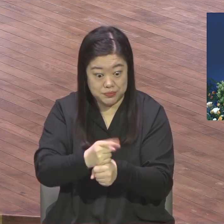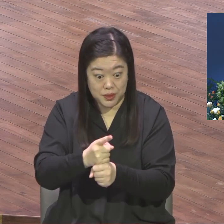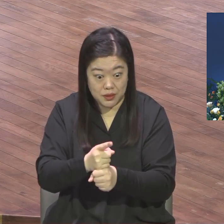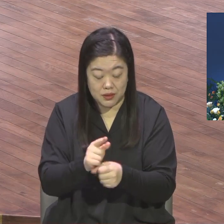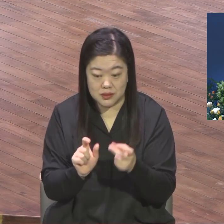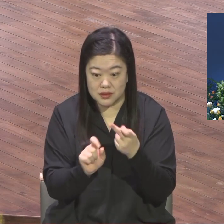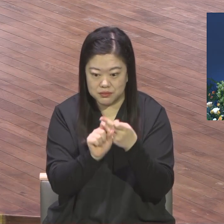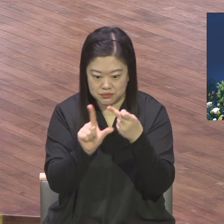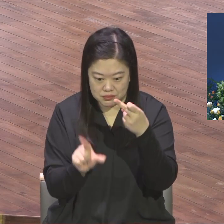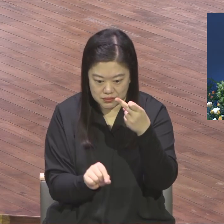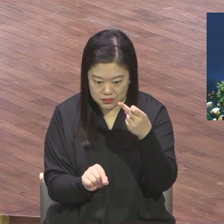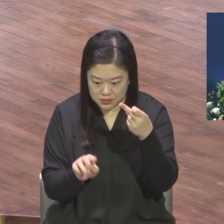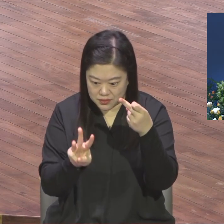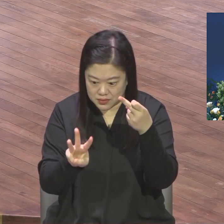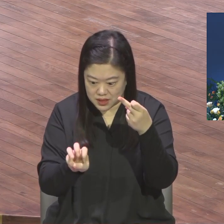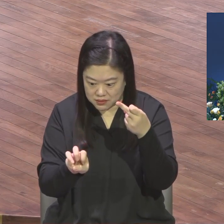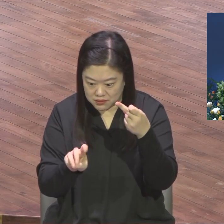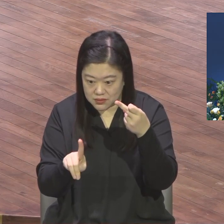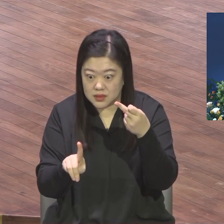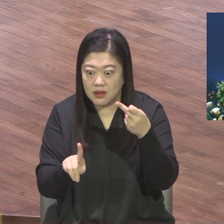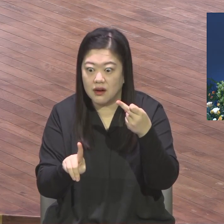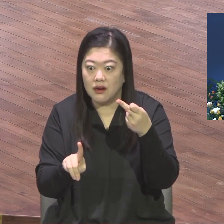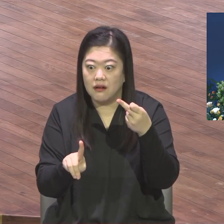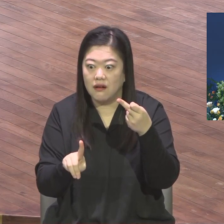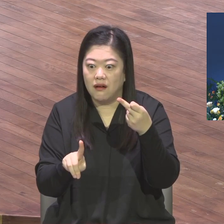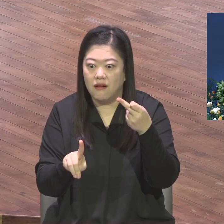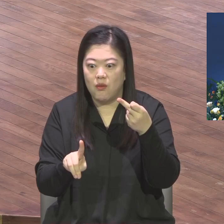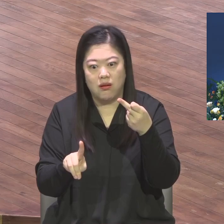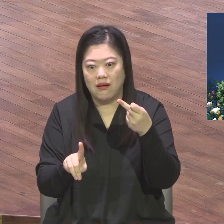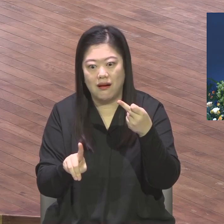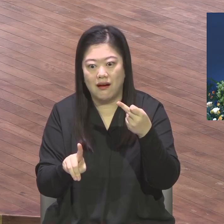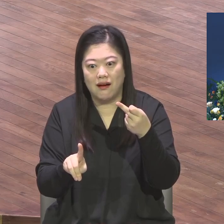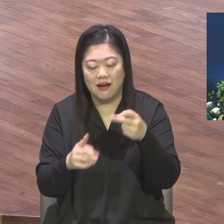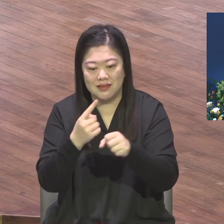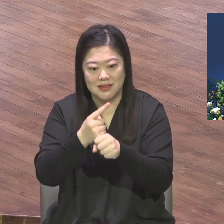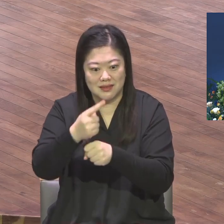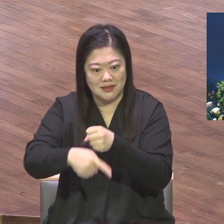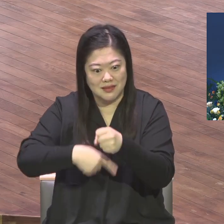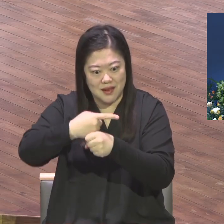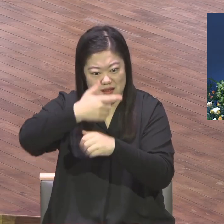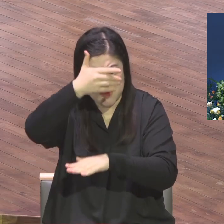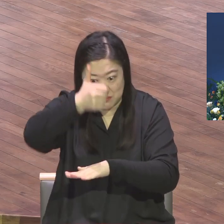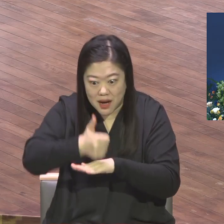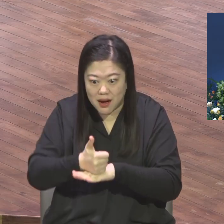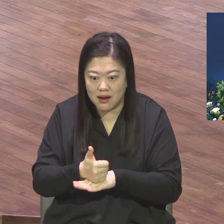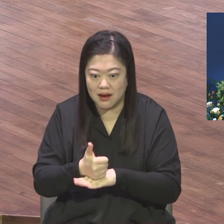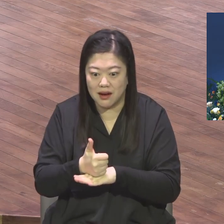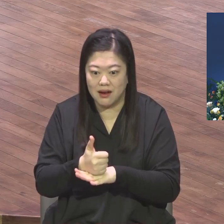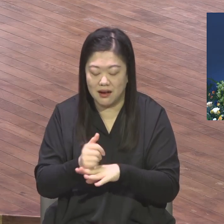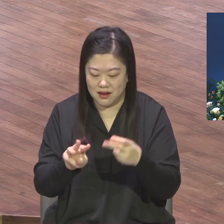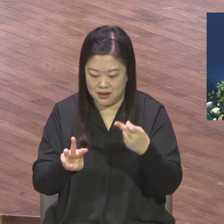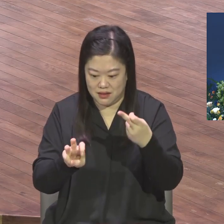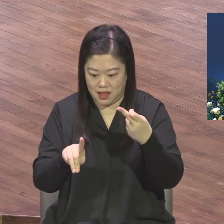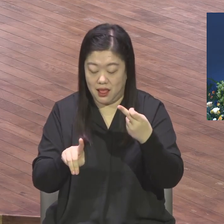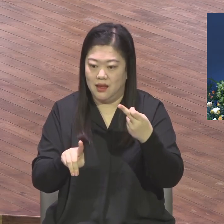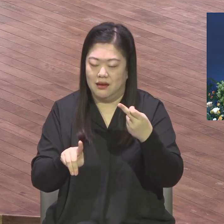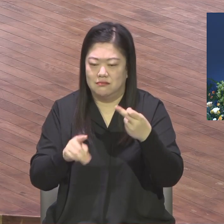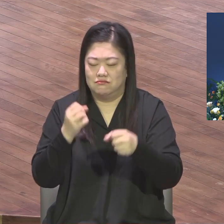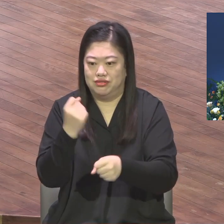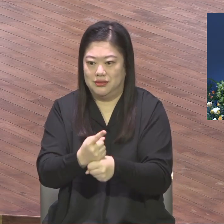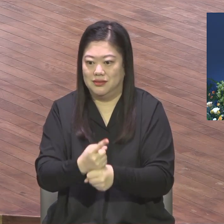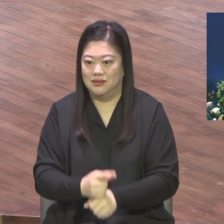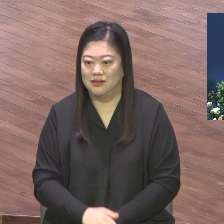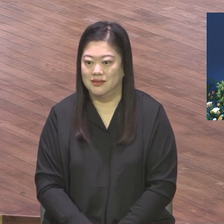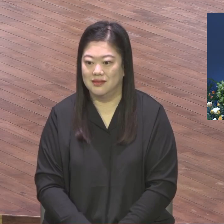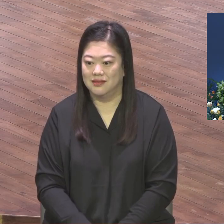마지막 주일, 그러면서 마지막 날입니다. 2023년 만국을 기업으로 얻게